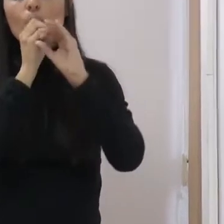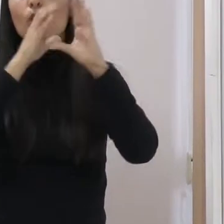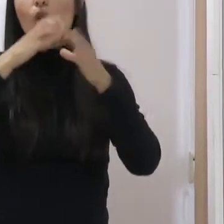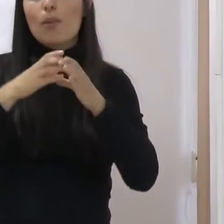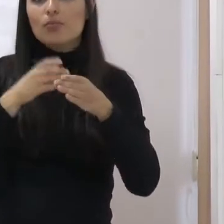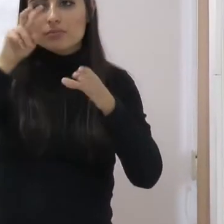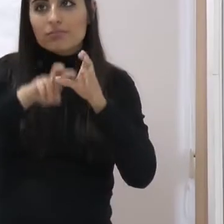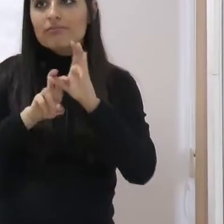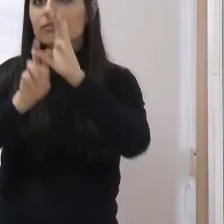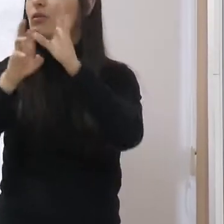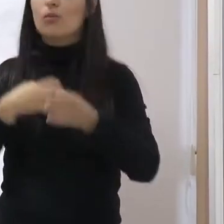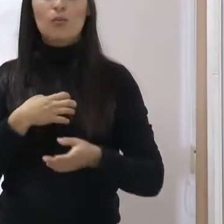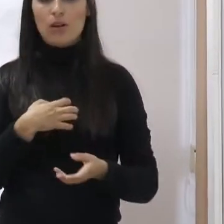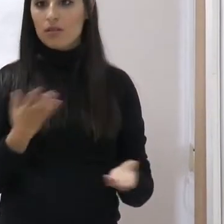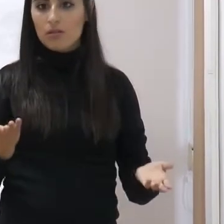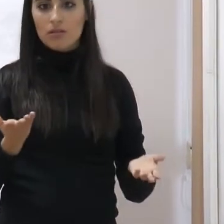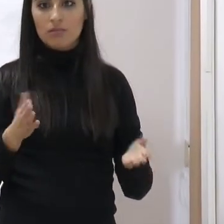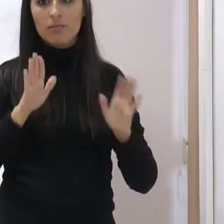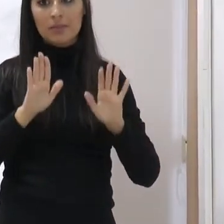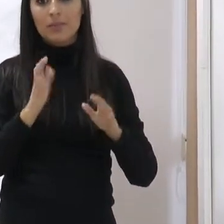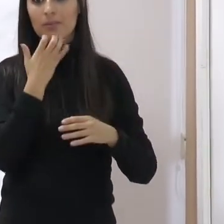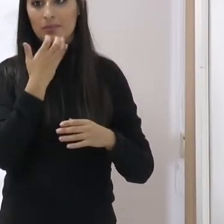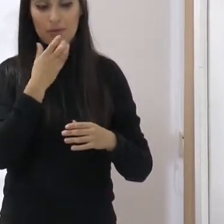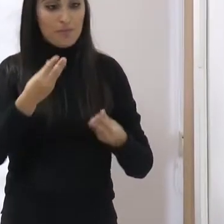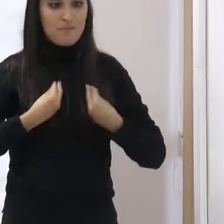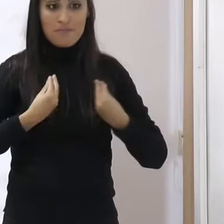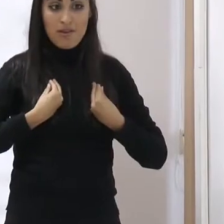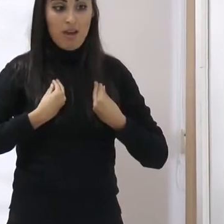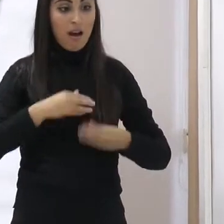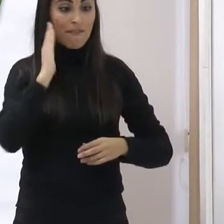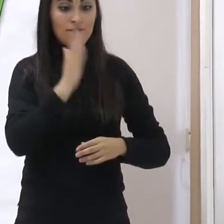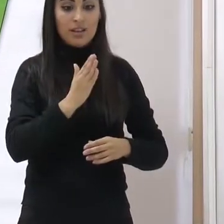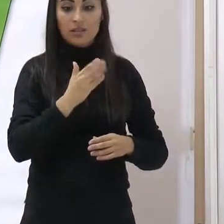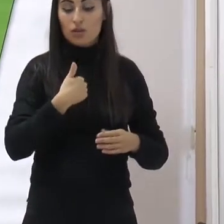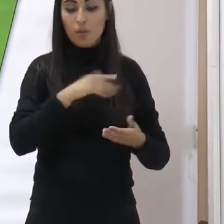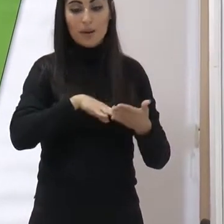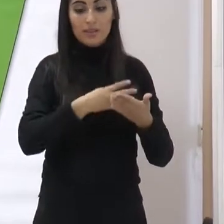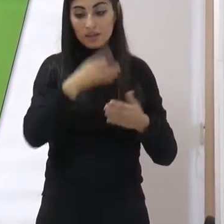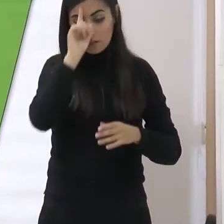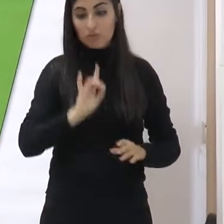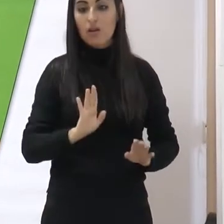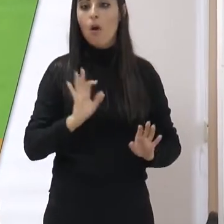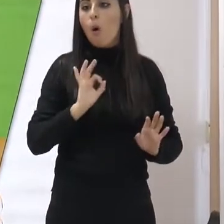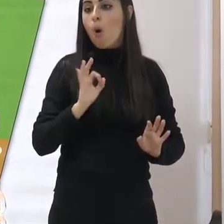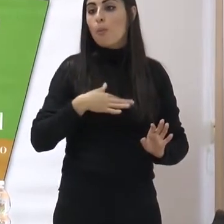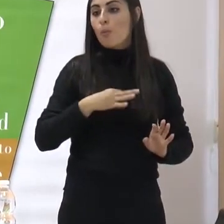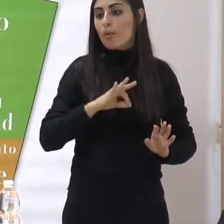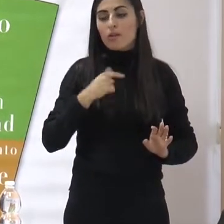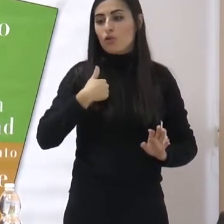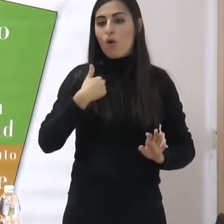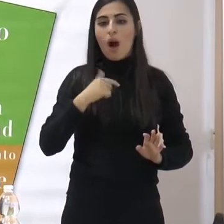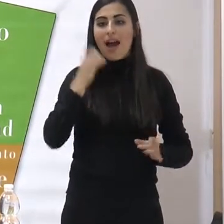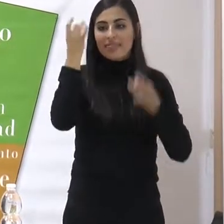en su vida social por no saber matemáticas o por no saber que quiera ser profesor, o por no montar en globo, por no hacer gimnasia, es decir, que estamos hablando de otra